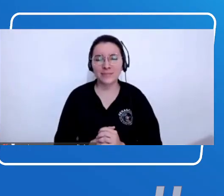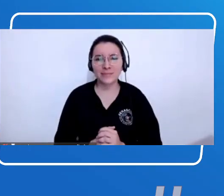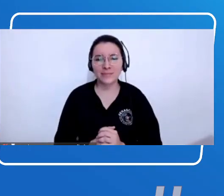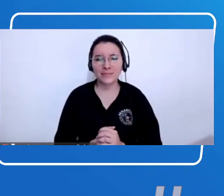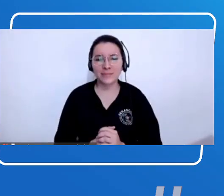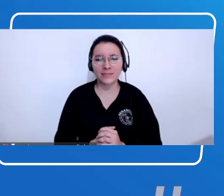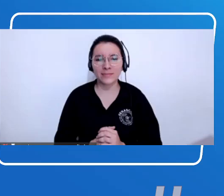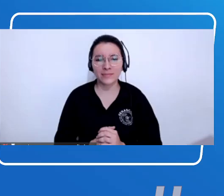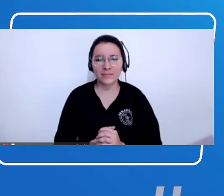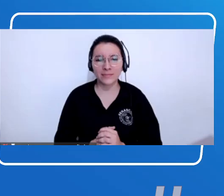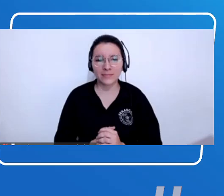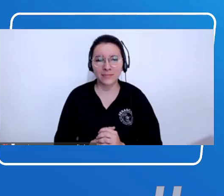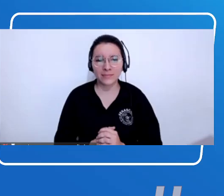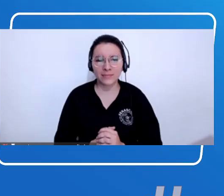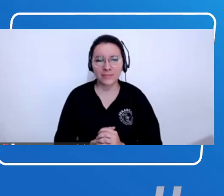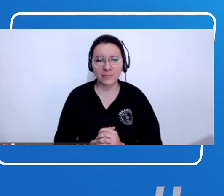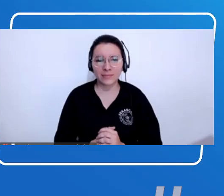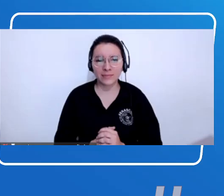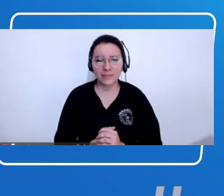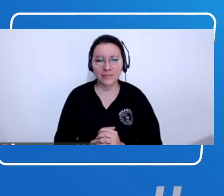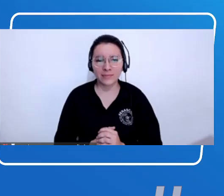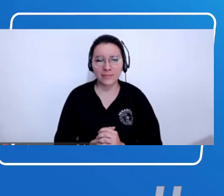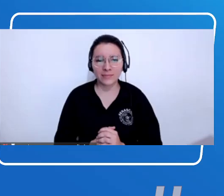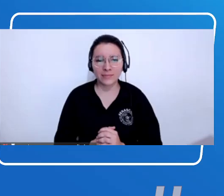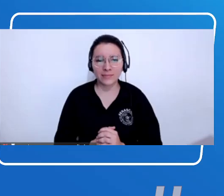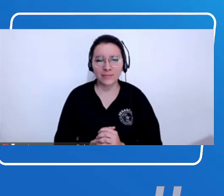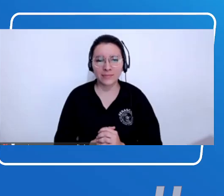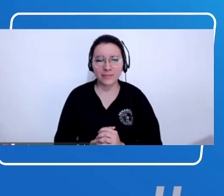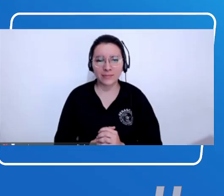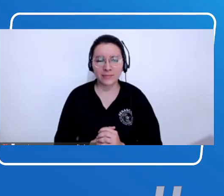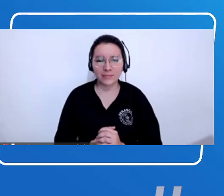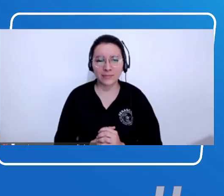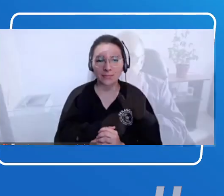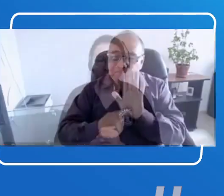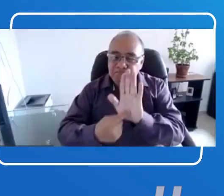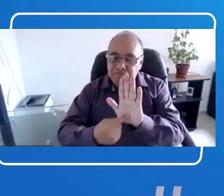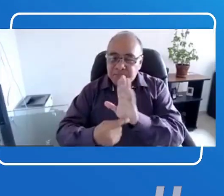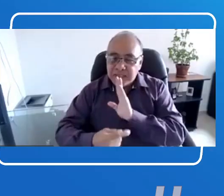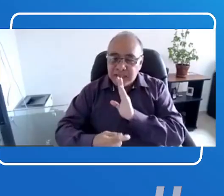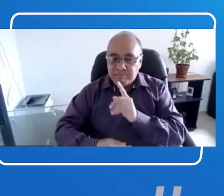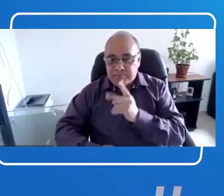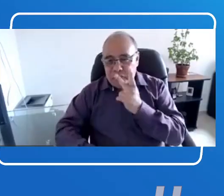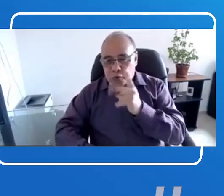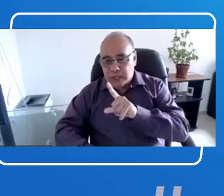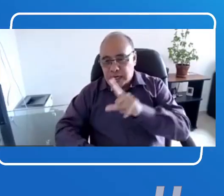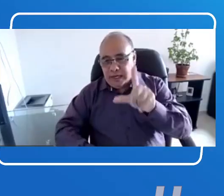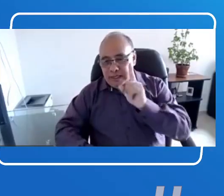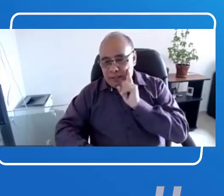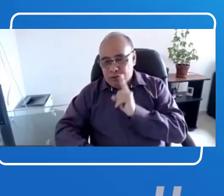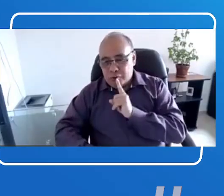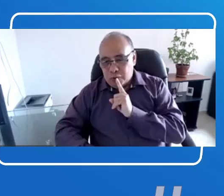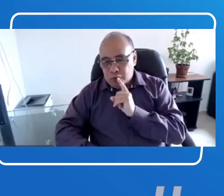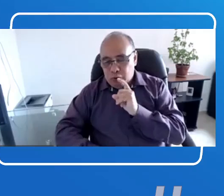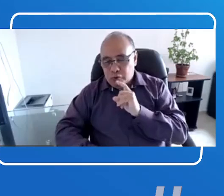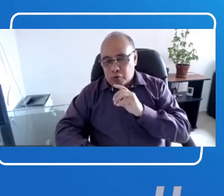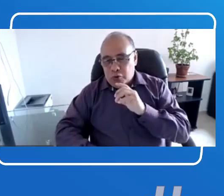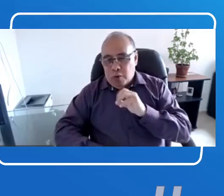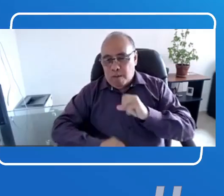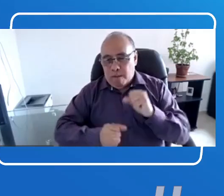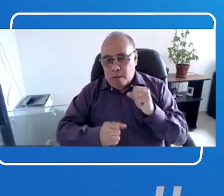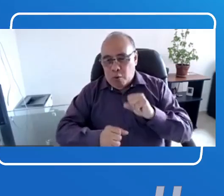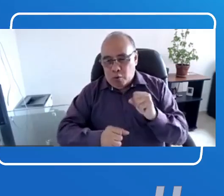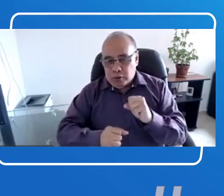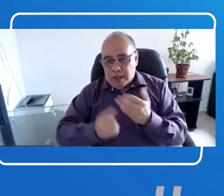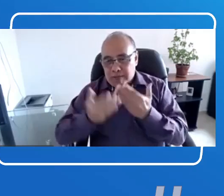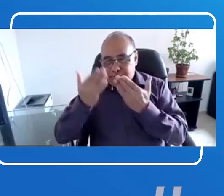Muchas gracias a ti, Lucía, por acompañarnos en este espacio. Ahora